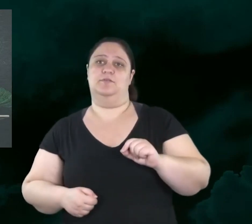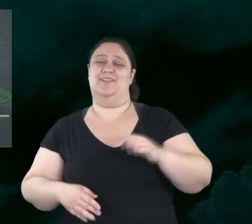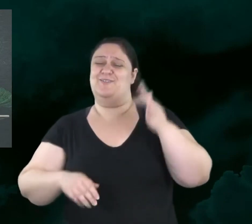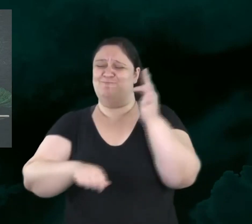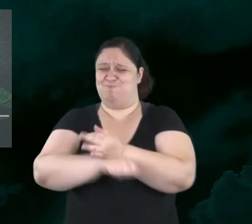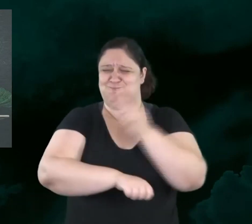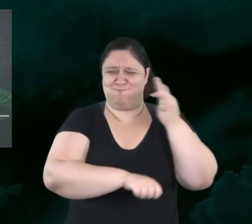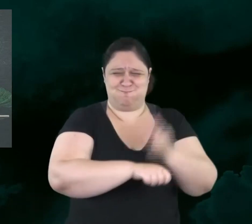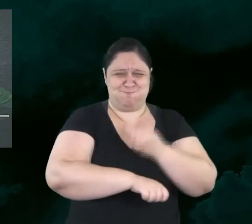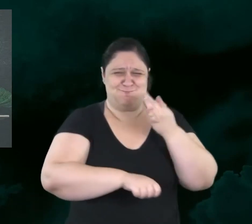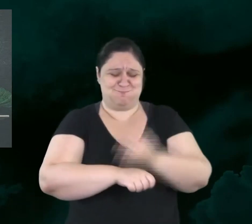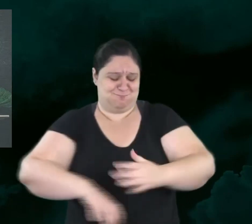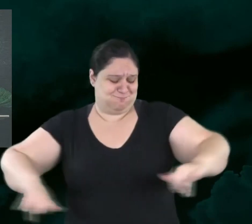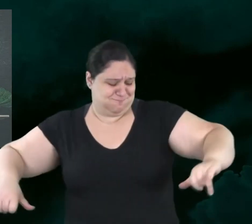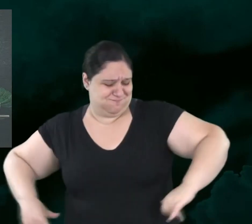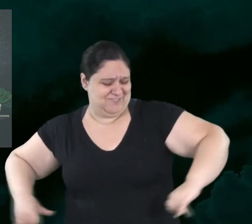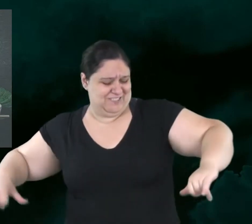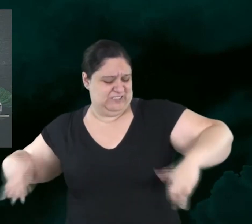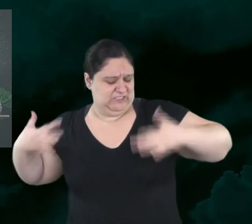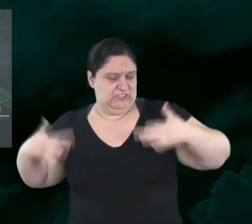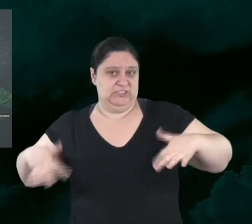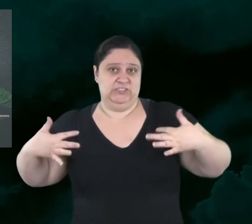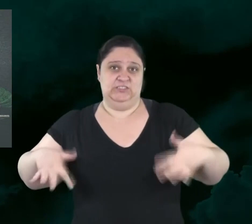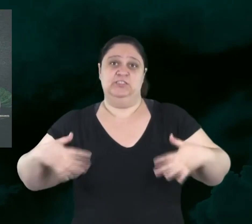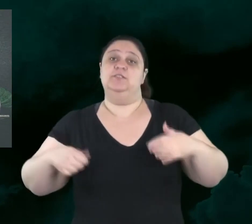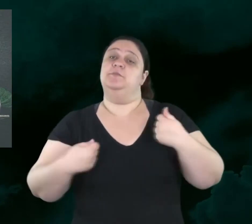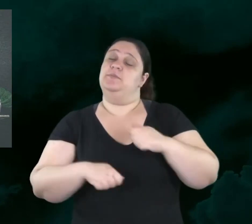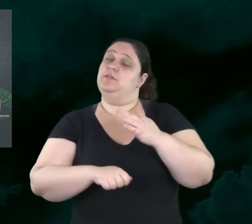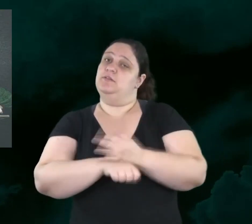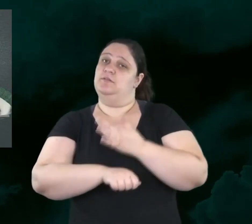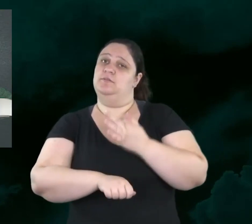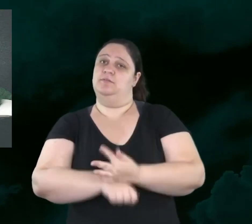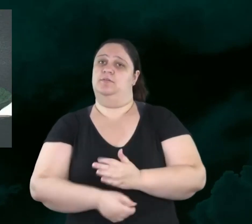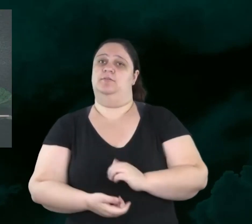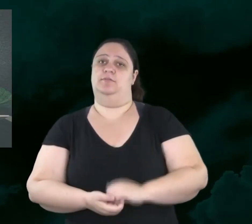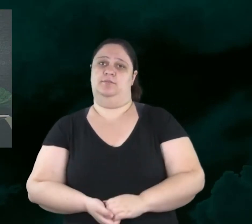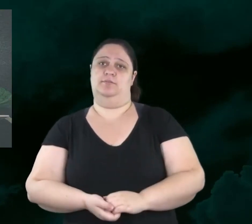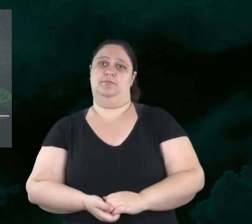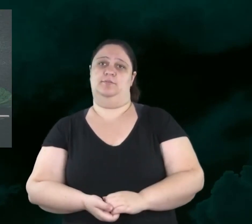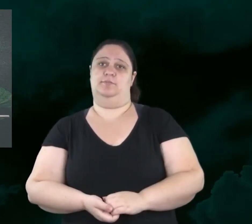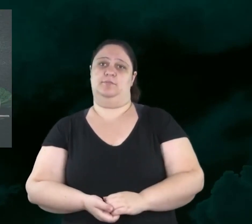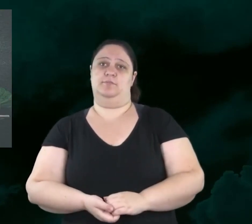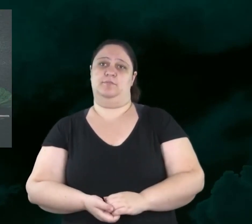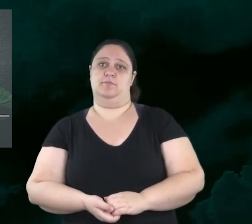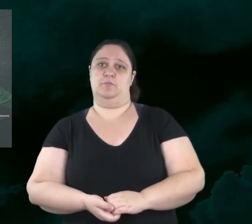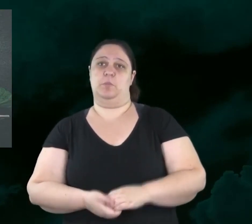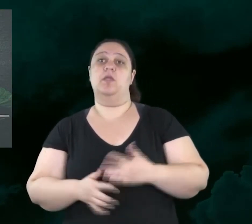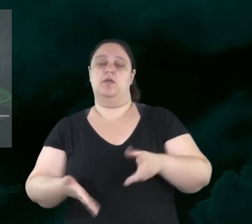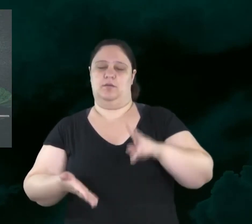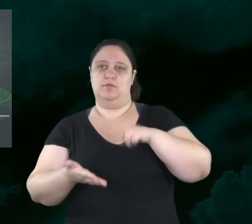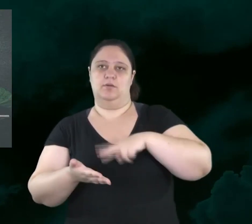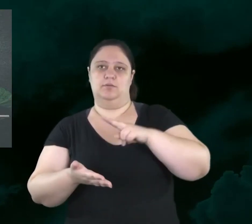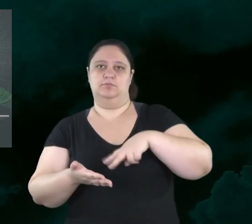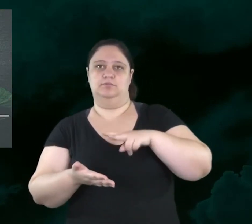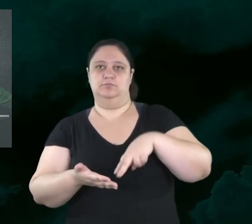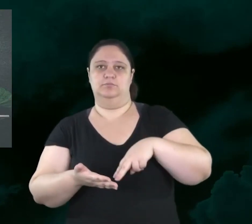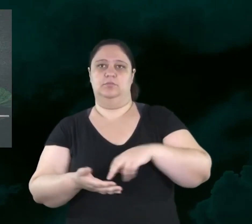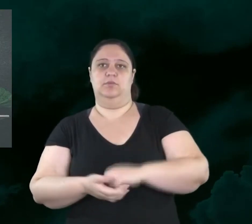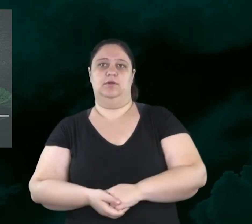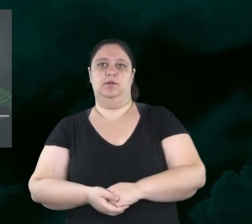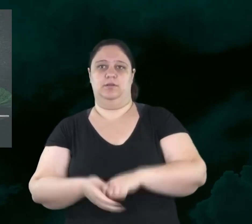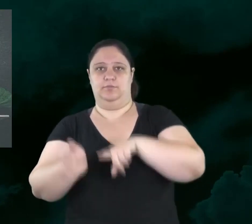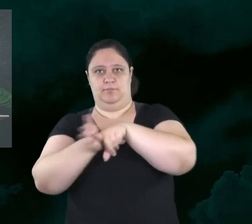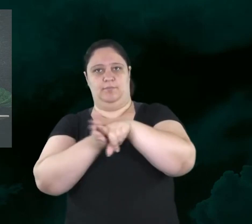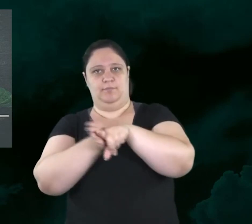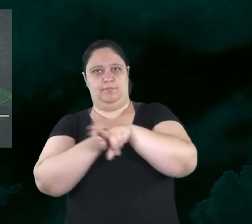por depressões e dificuldades. Bom, eu vou aqui ler para você rapidamente que eu pesquisei sobre